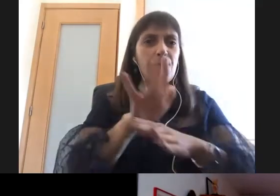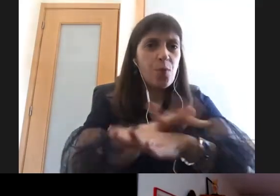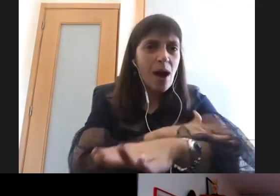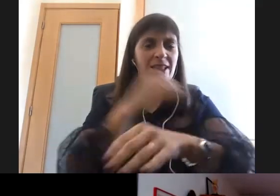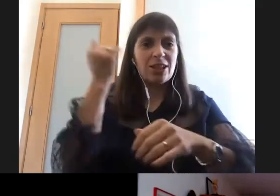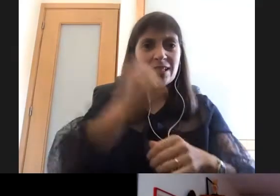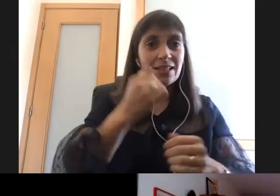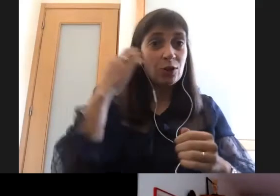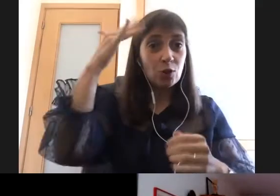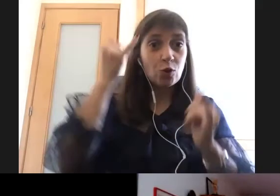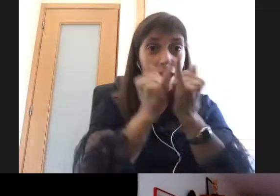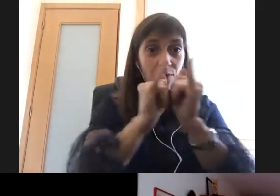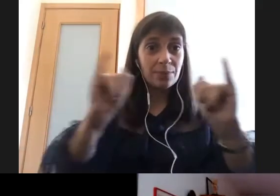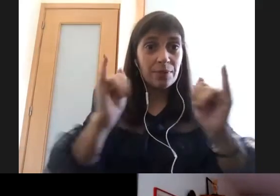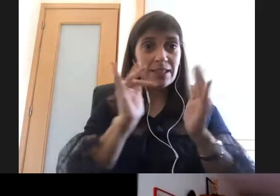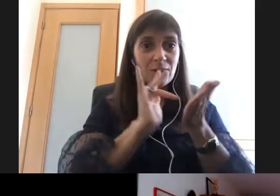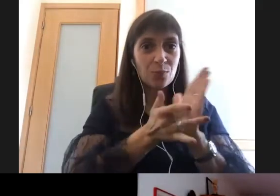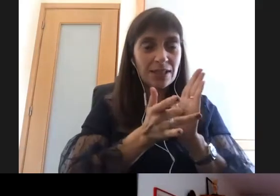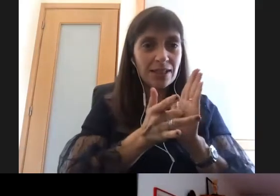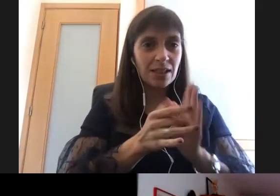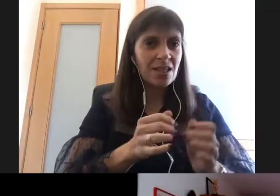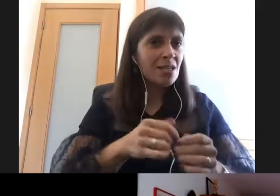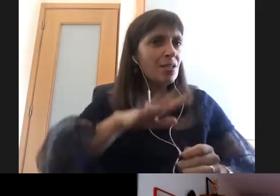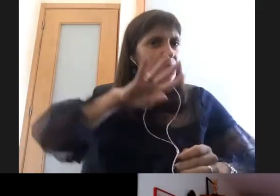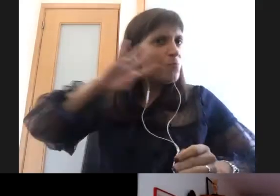independência do Brasil bruto e apaixonado.